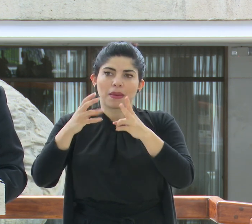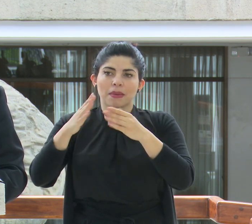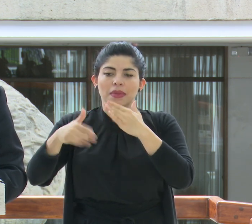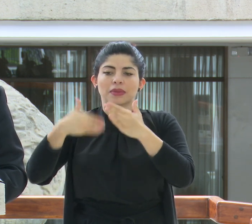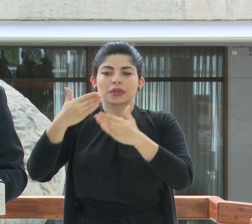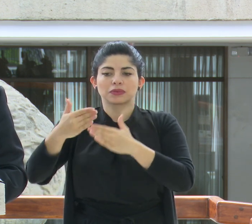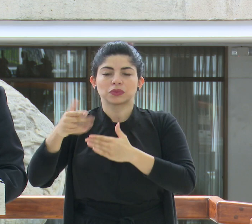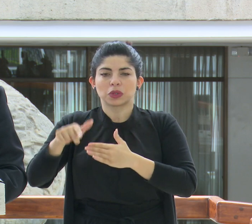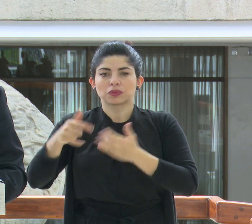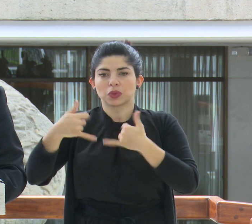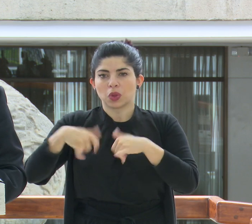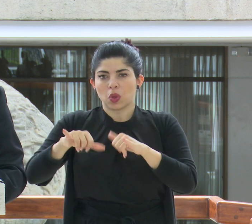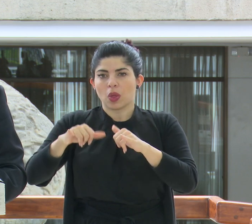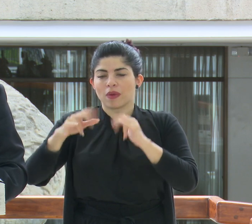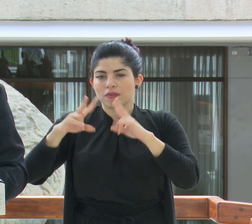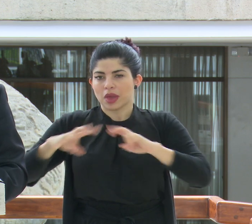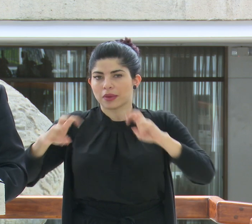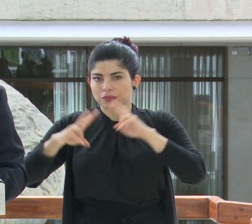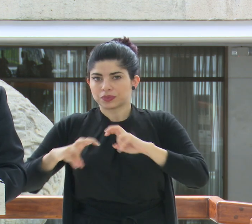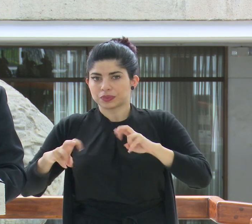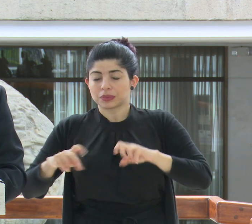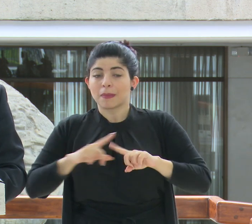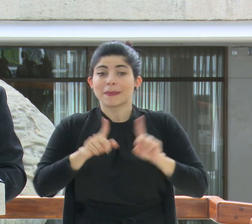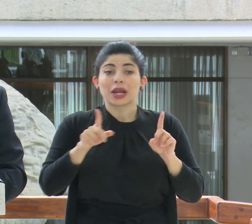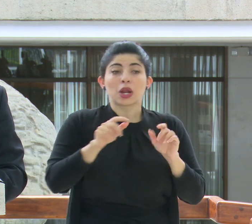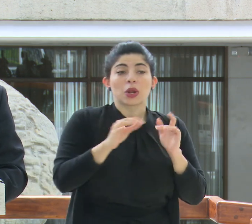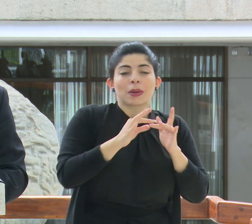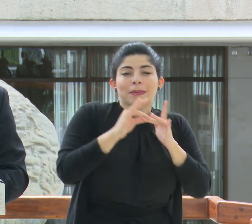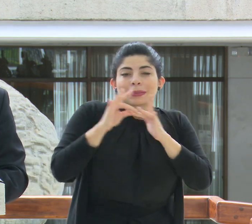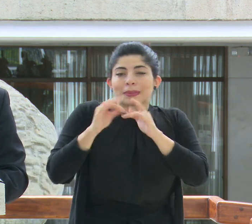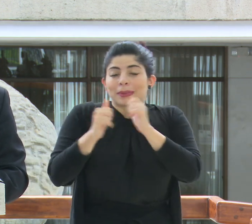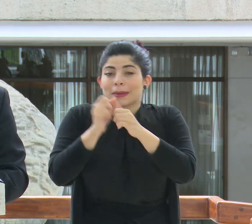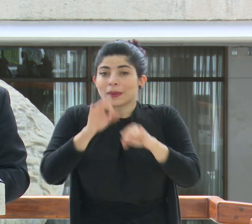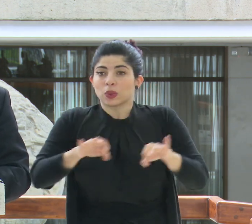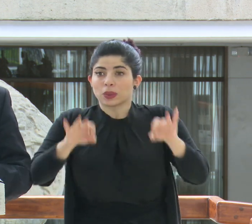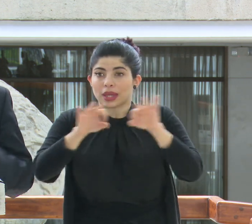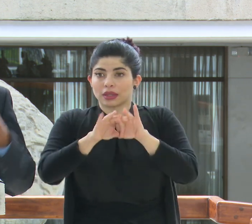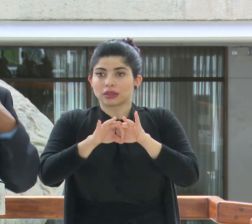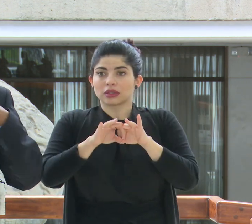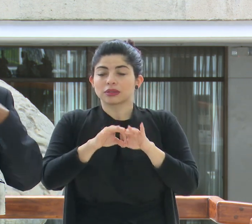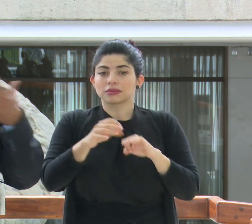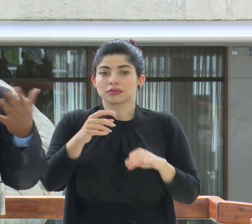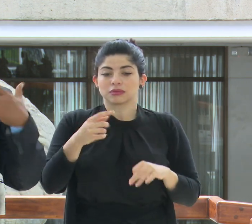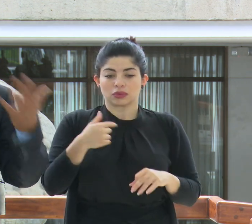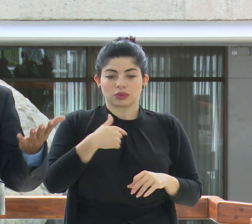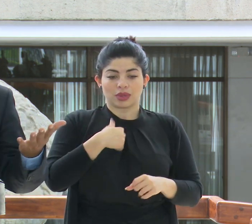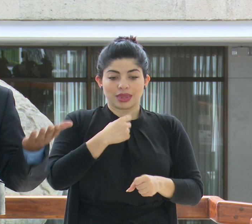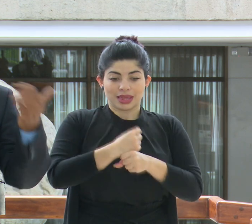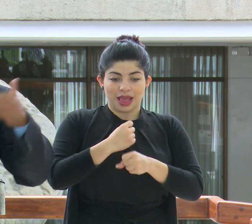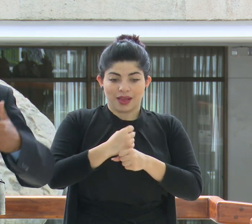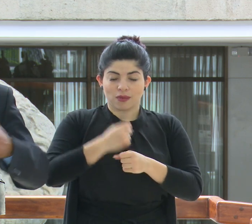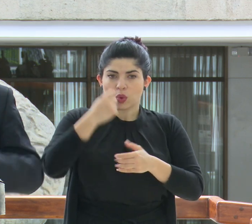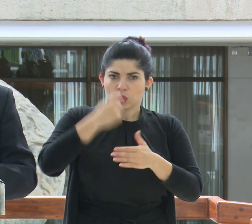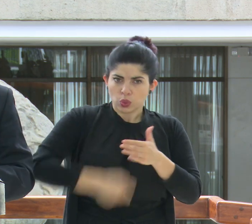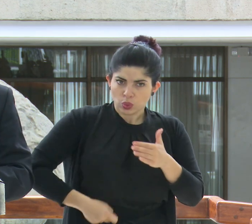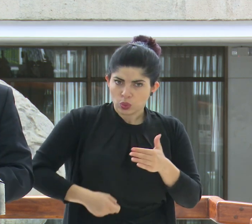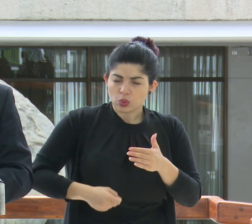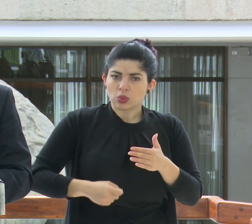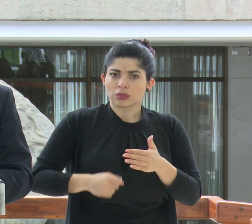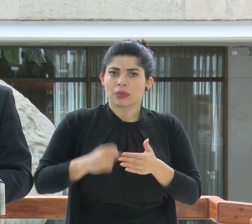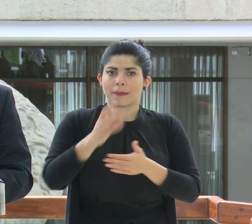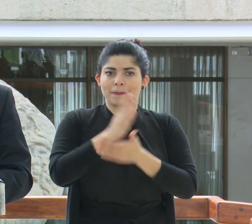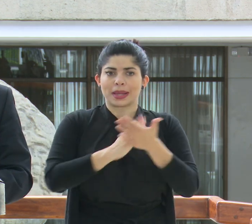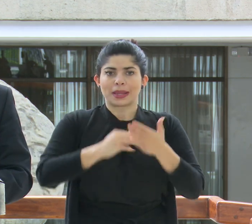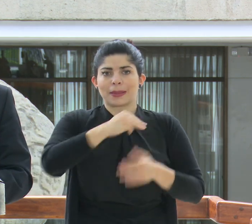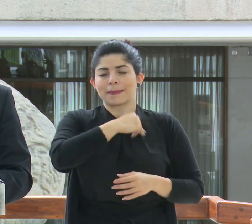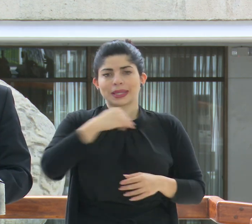ahí todavía en análisis. Pero lo que es fundamental para efectos es un trabajo intenso de parte